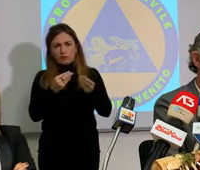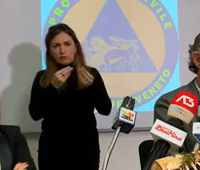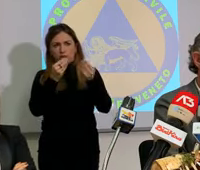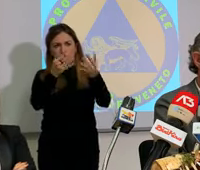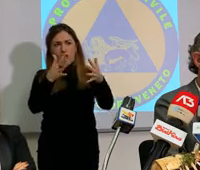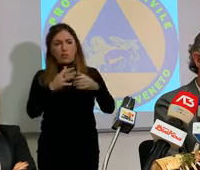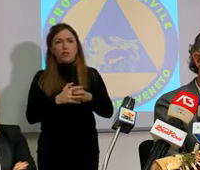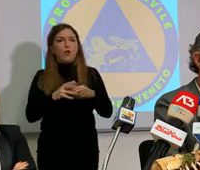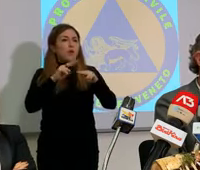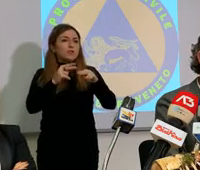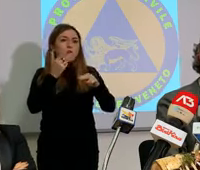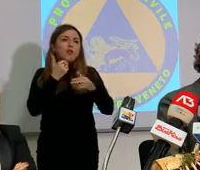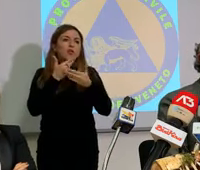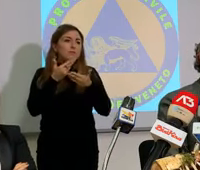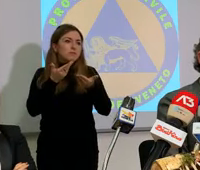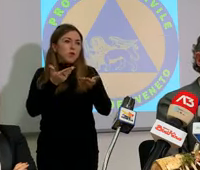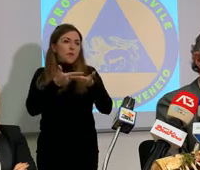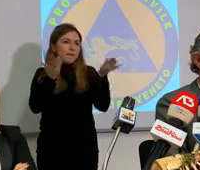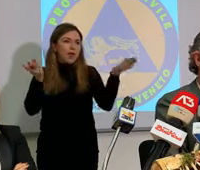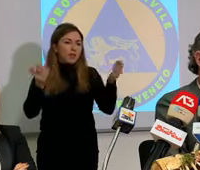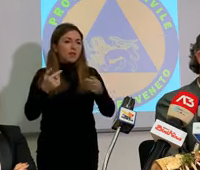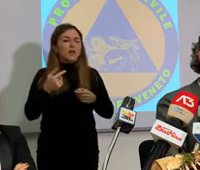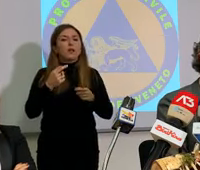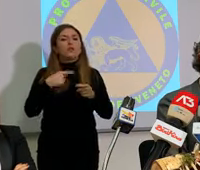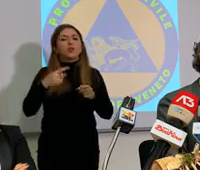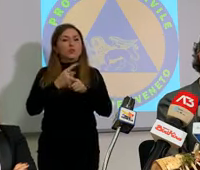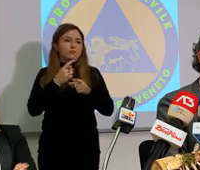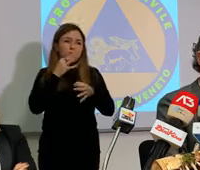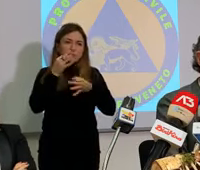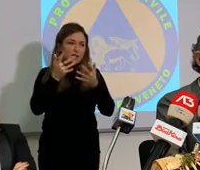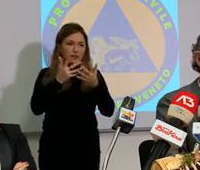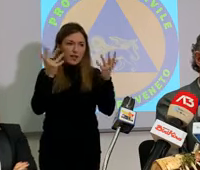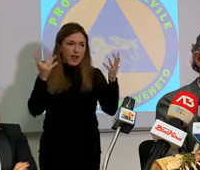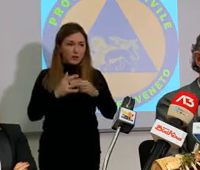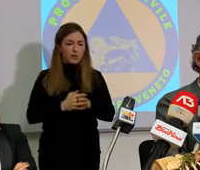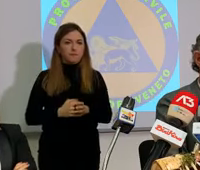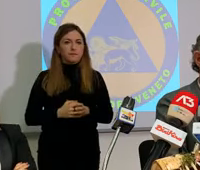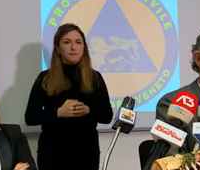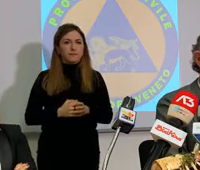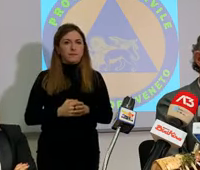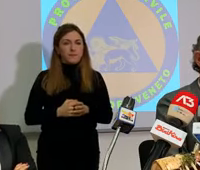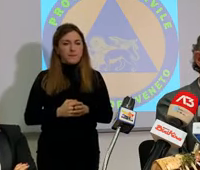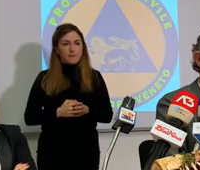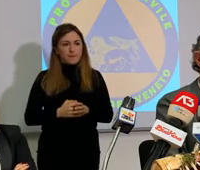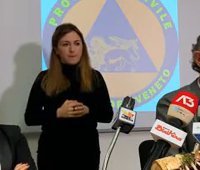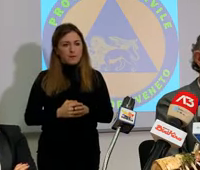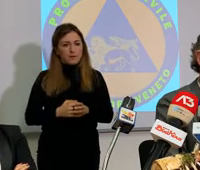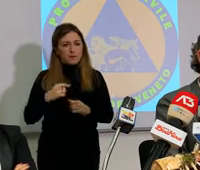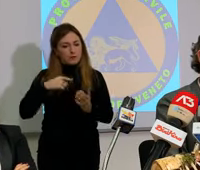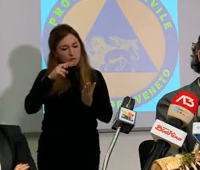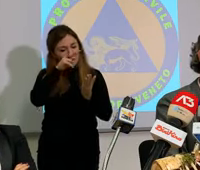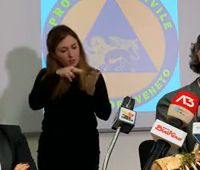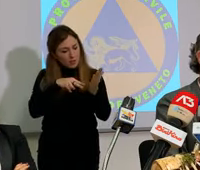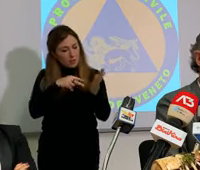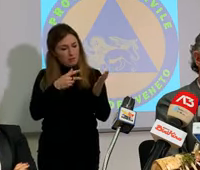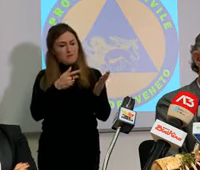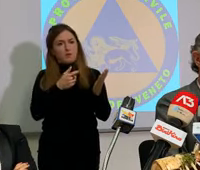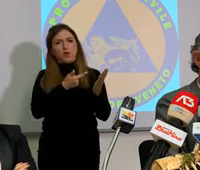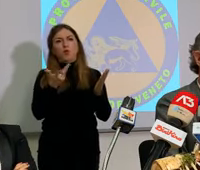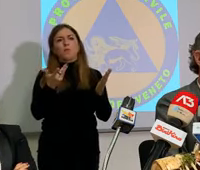che volete però noi abbiamo l'obbligo dire come stava e robben non posso accettare che si legano discorsi secondo i quali abbiamo numeri farlocchi